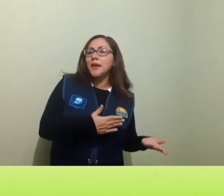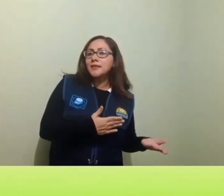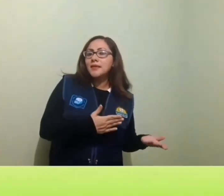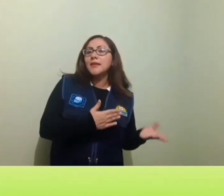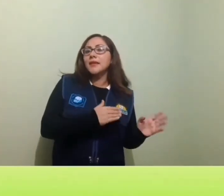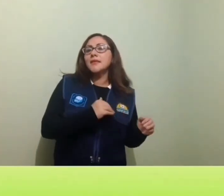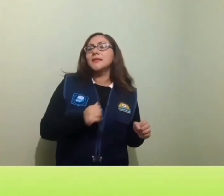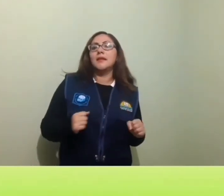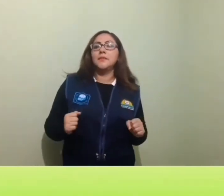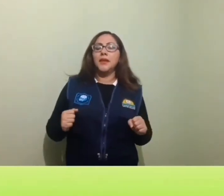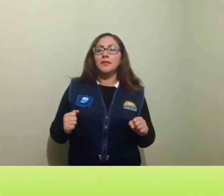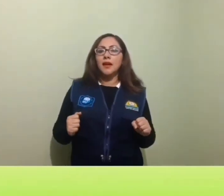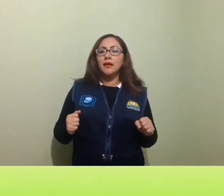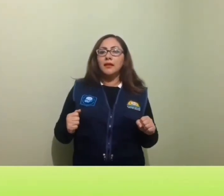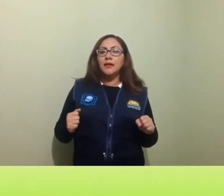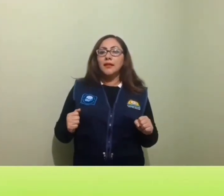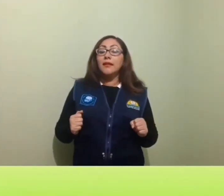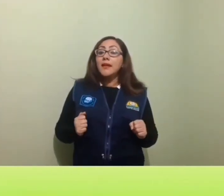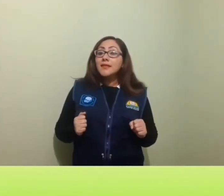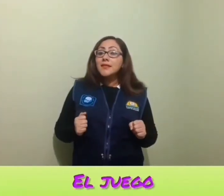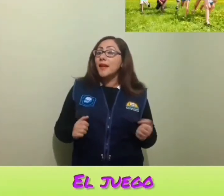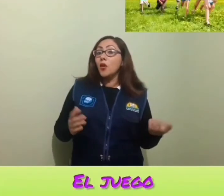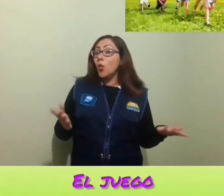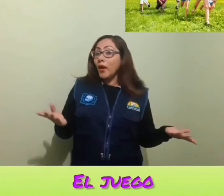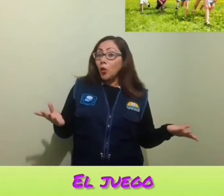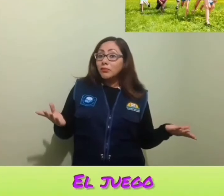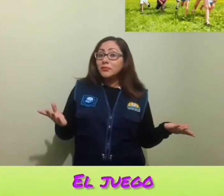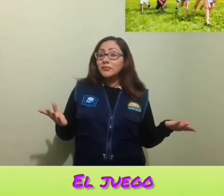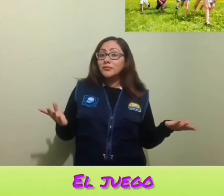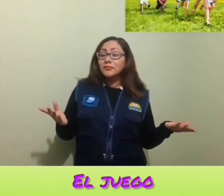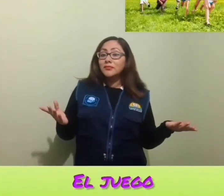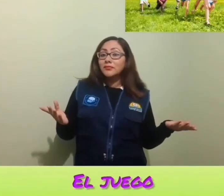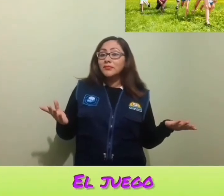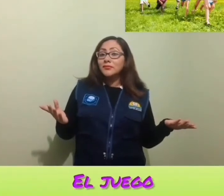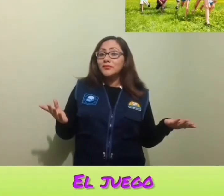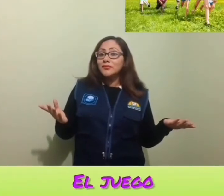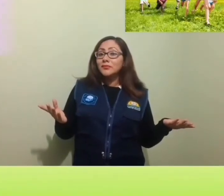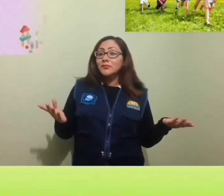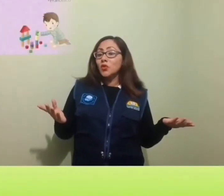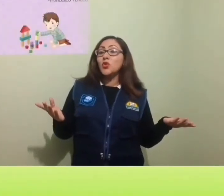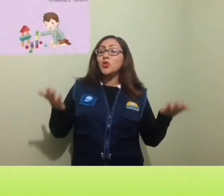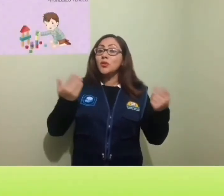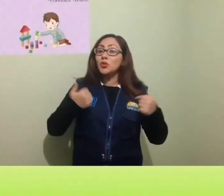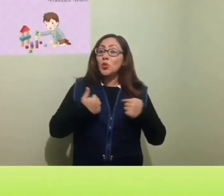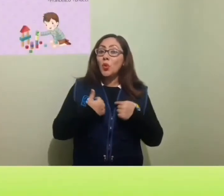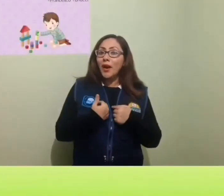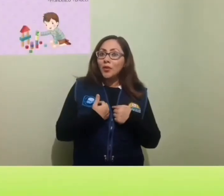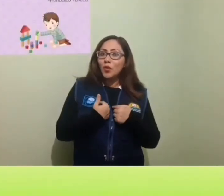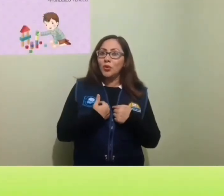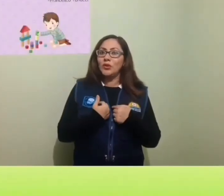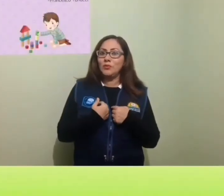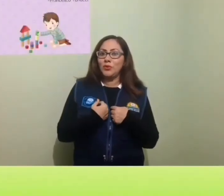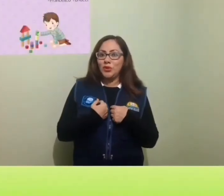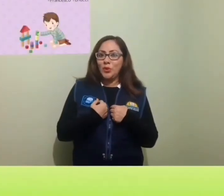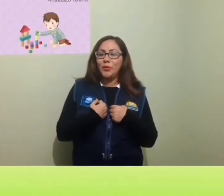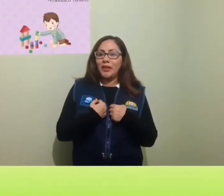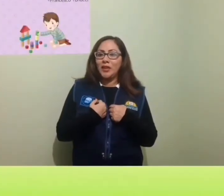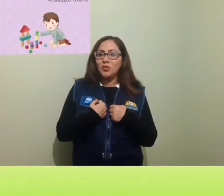de esta herramienta Y es el juego Nosotros hemos jugado cuando hemos sido pequeños